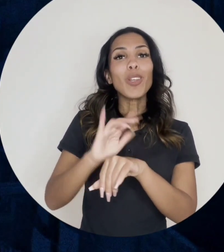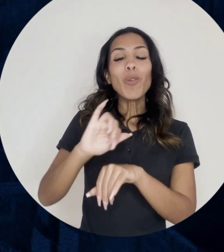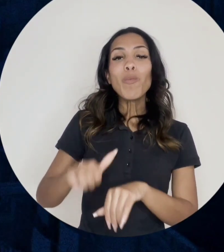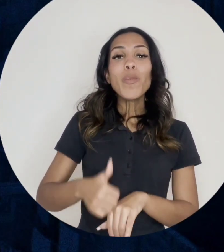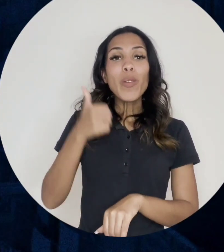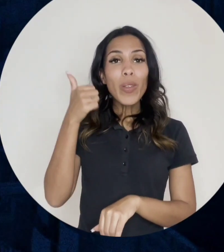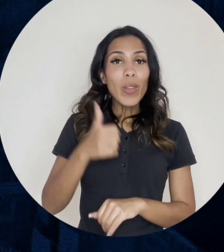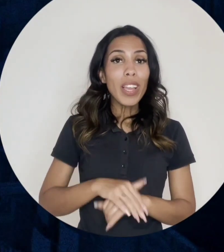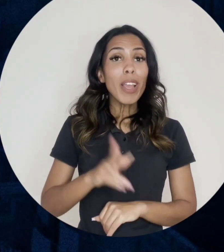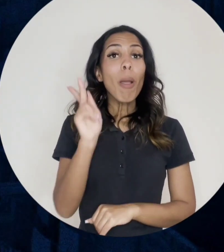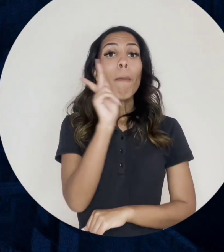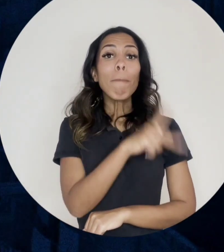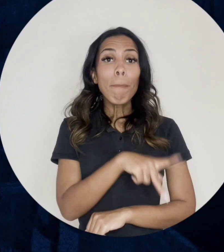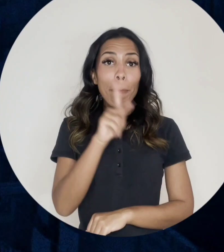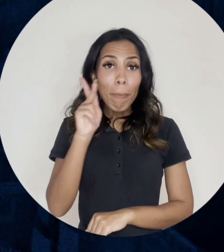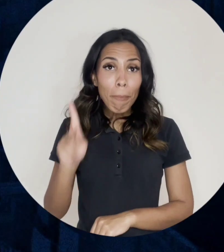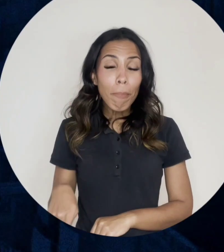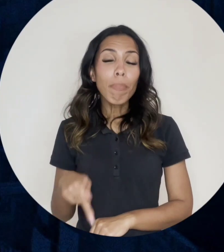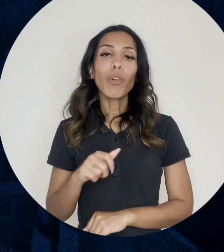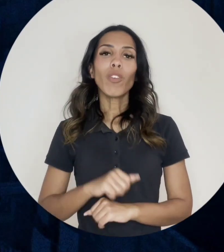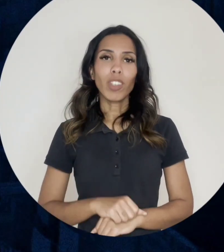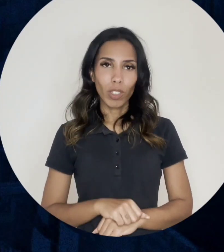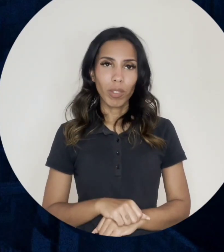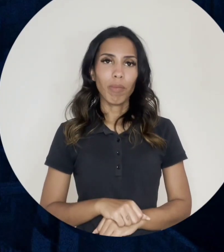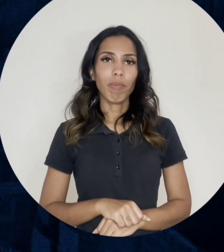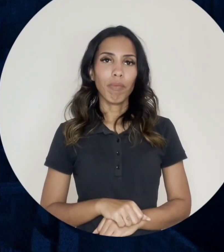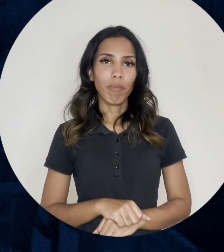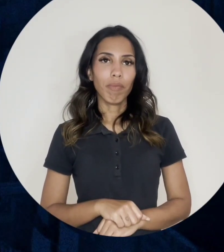os professores botassem